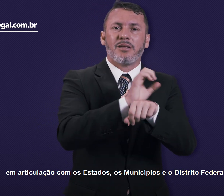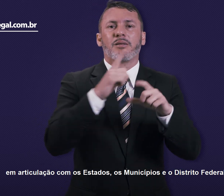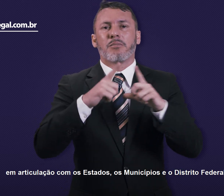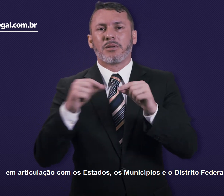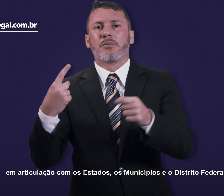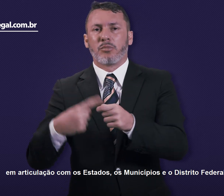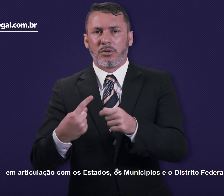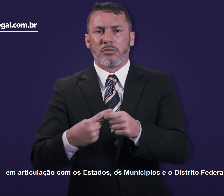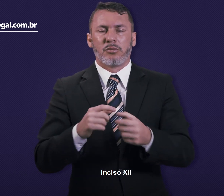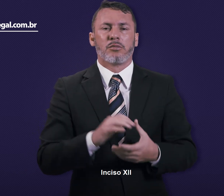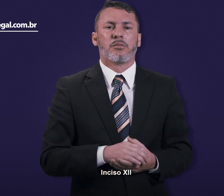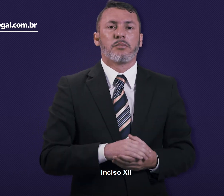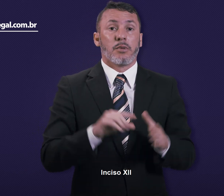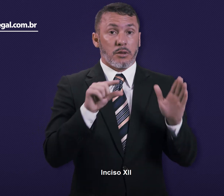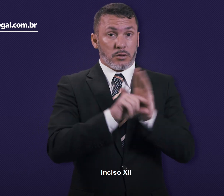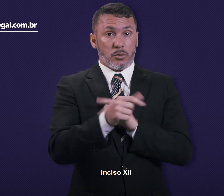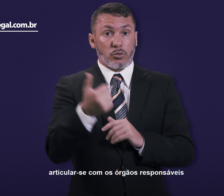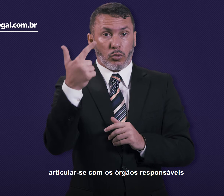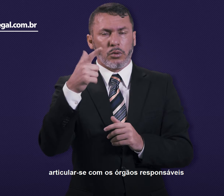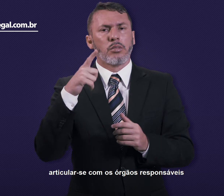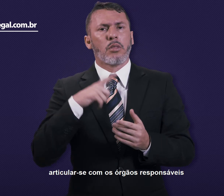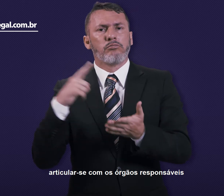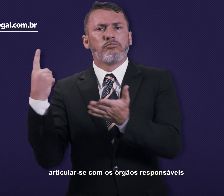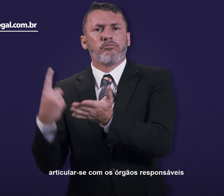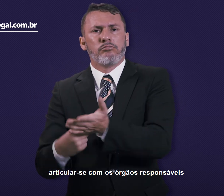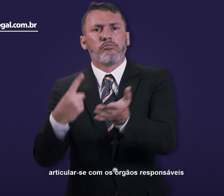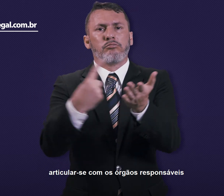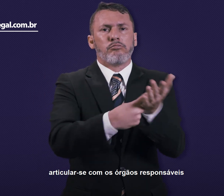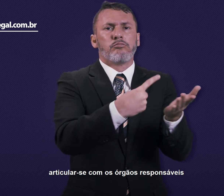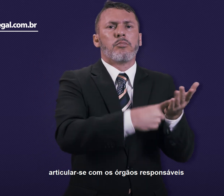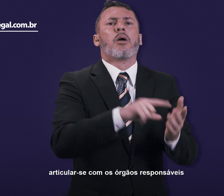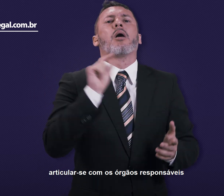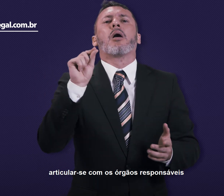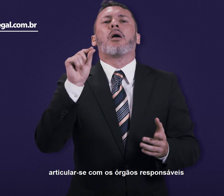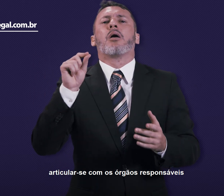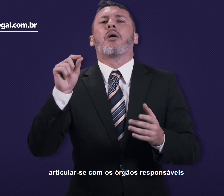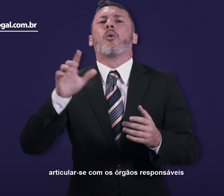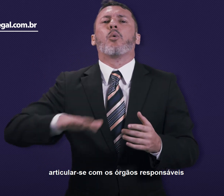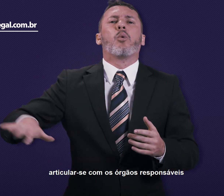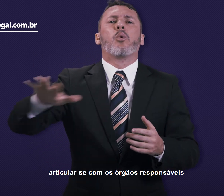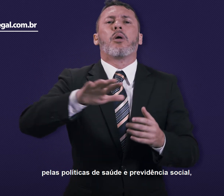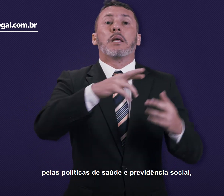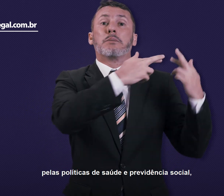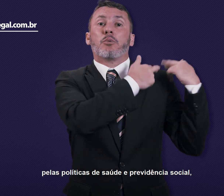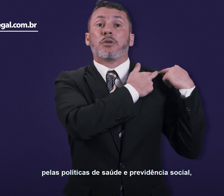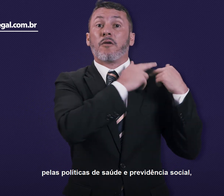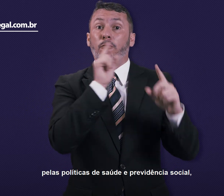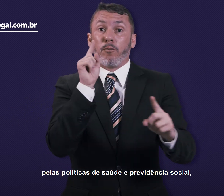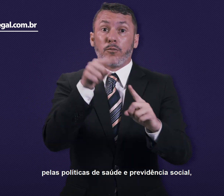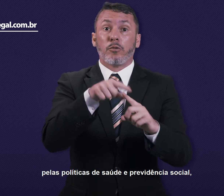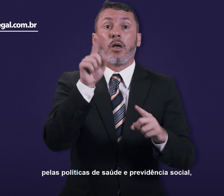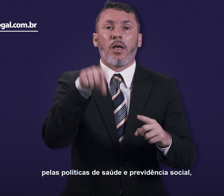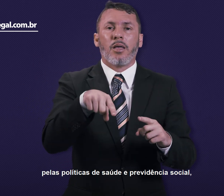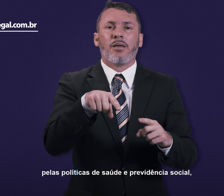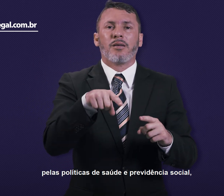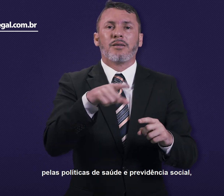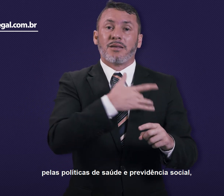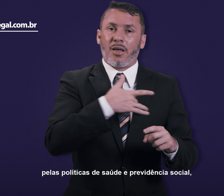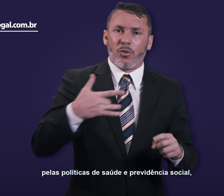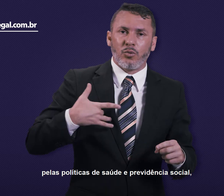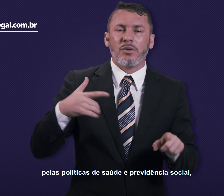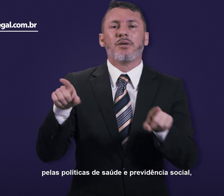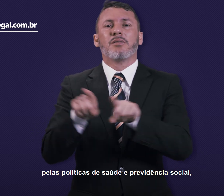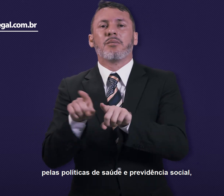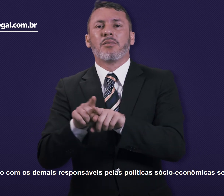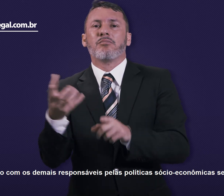e o Distrito Federal. Inciso 12. Articular-se com os órgãos responsáveis pelas políticas de saúde e